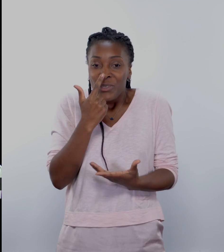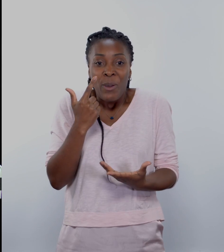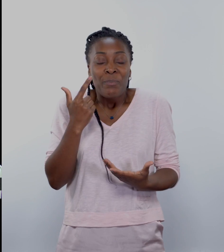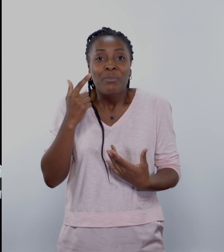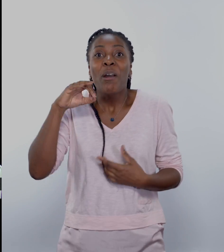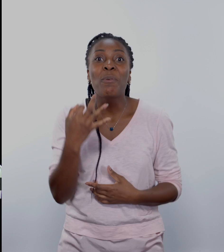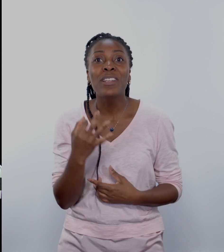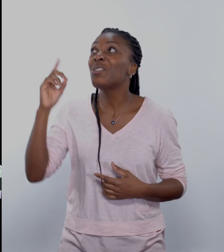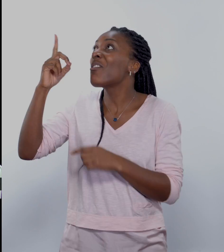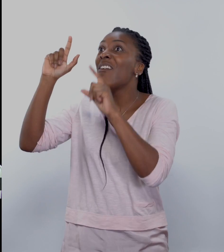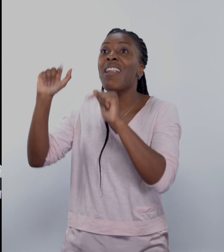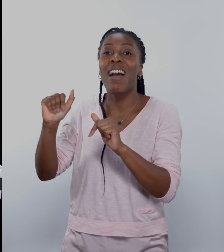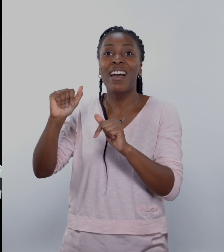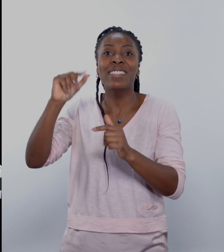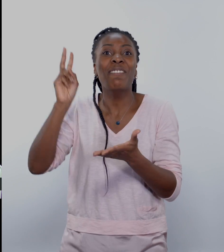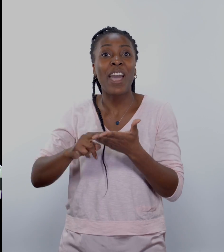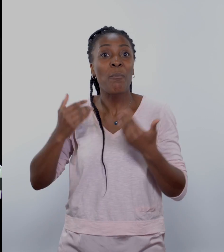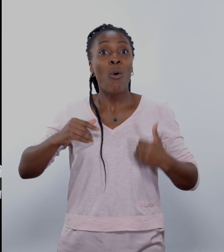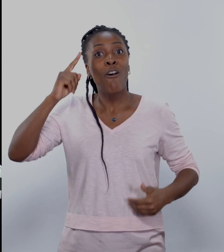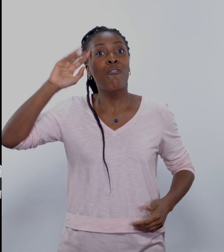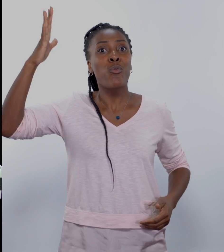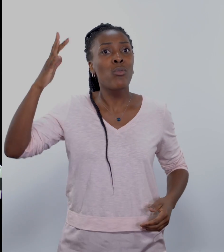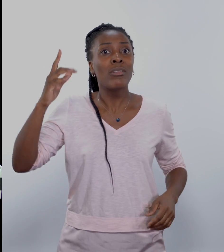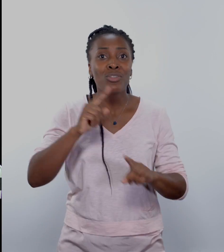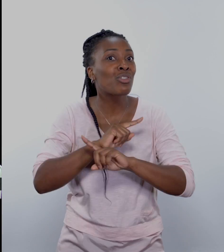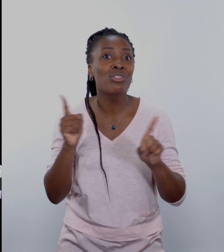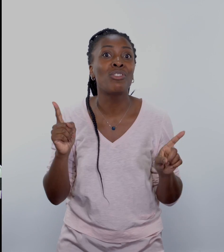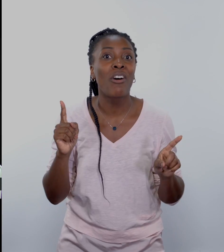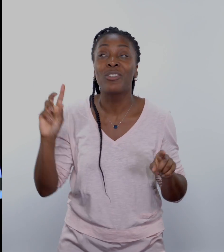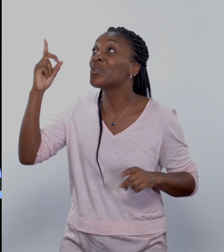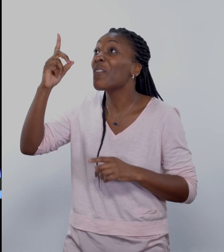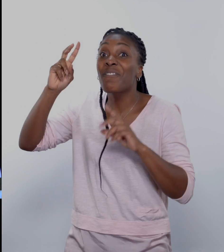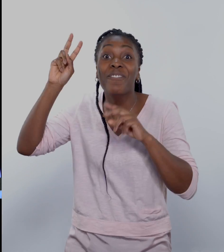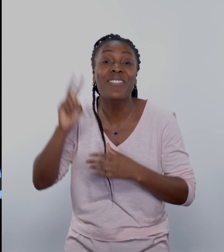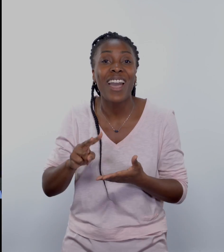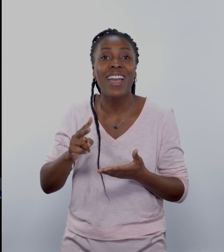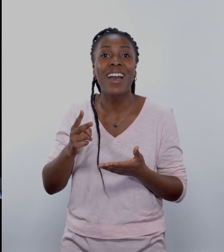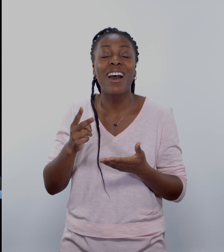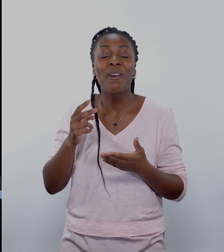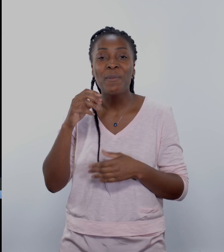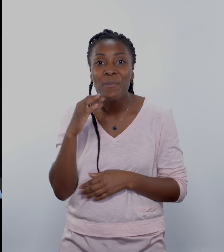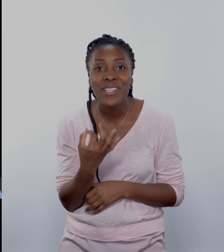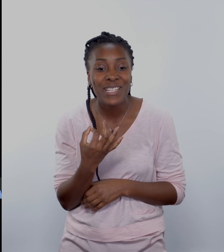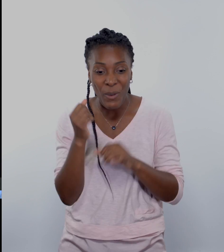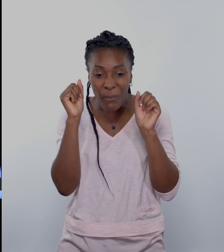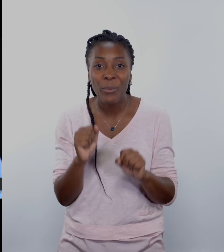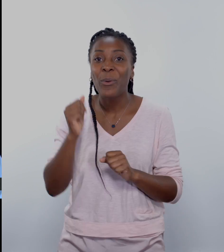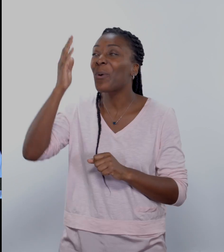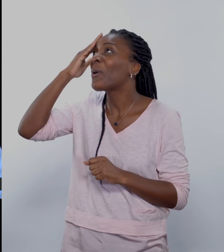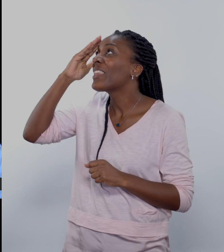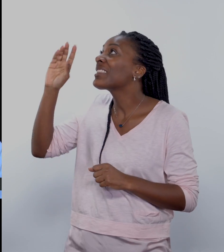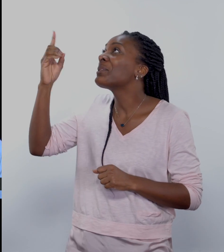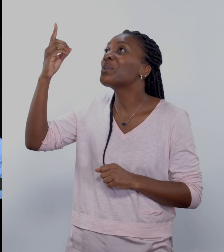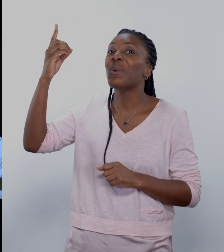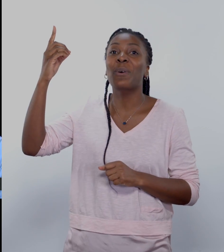rendais compte qu'on pouvait faire l'expérience de Dieu sans être fou, car je n'étais pas devenu fou. D'un coup, je me rendais compte que oui, on peut